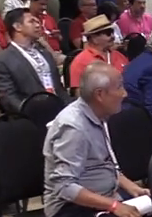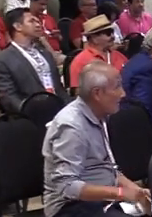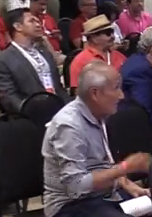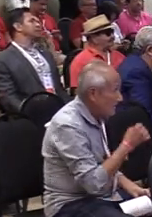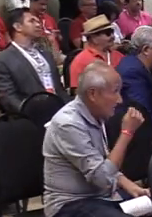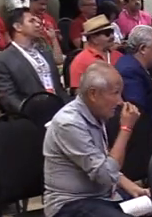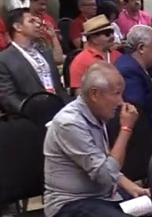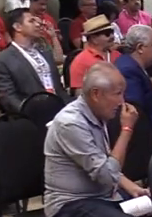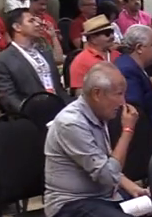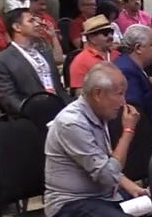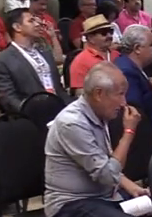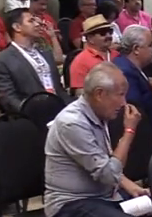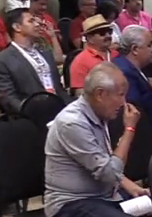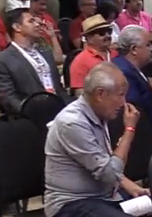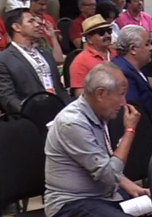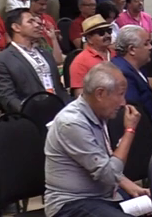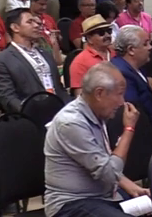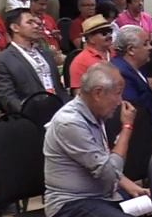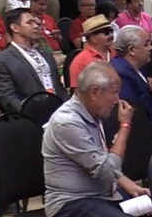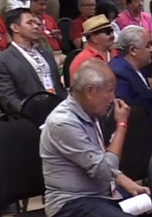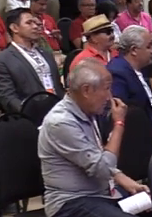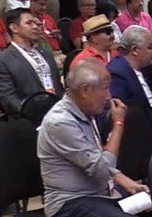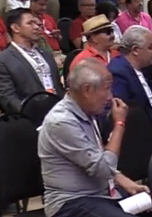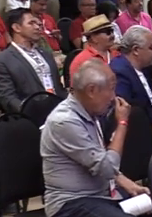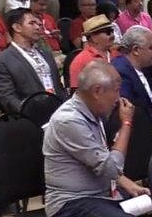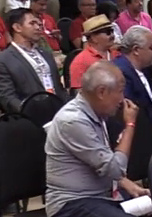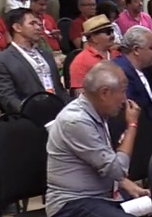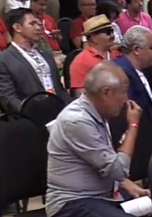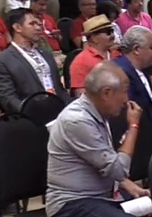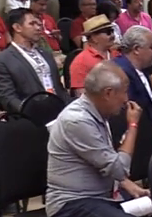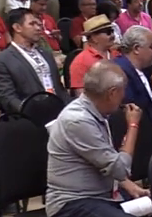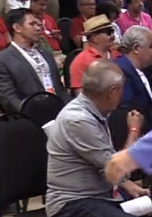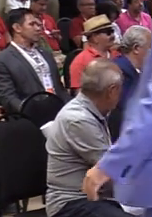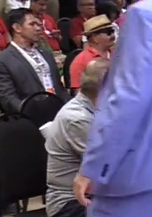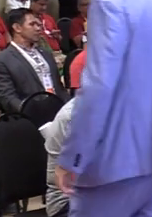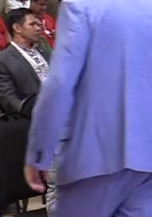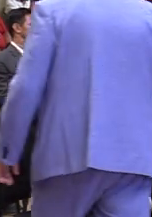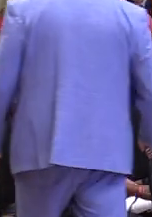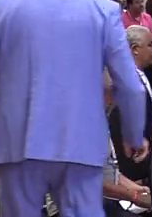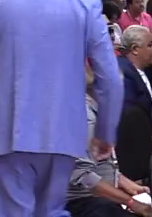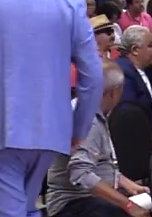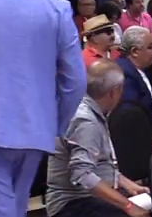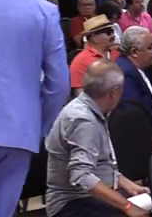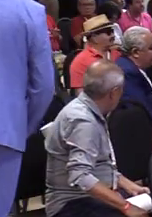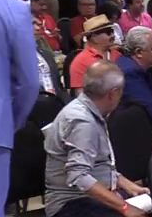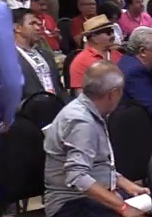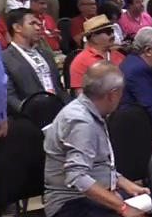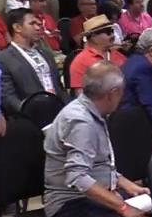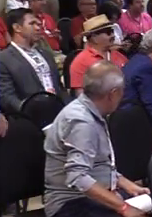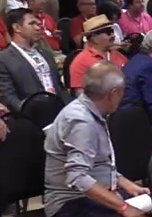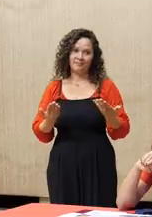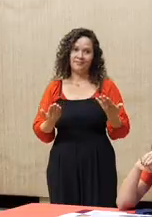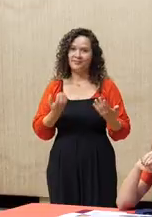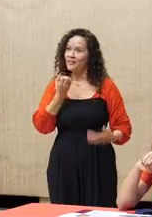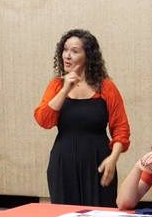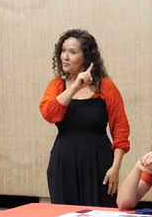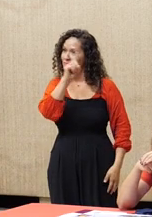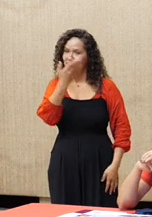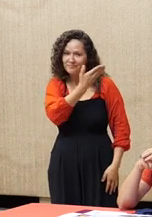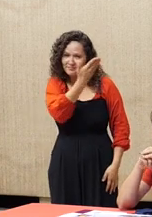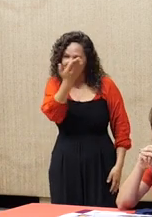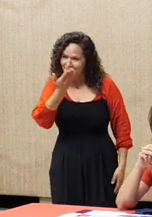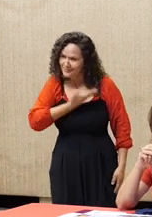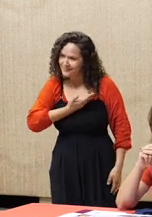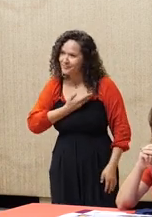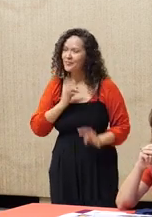foi vilipendiada pelo bolsonarismo e pela extrema-direita. Poxa, agora eu vou falar pouco, né? Bem, muito bom dia,